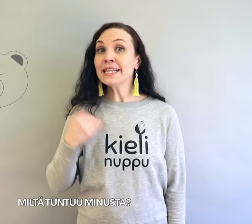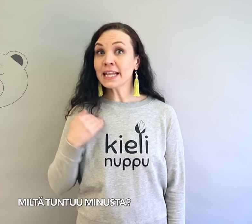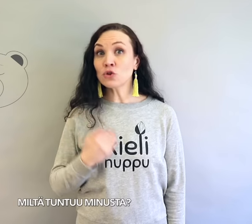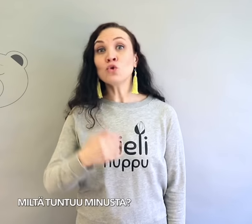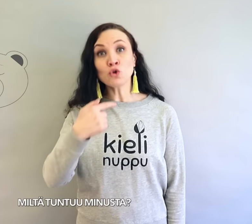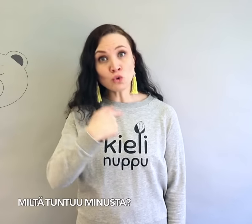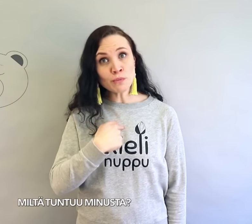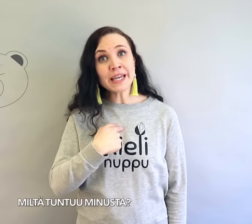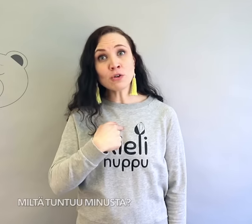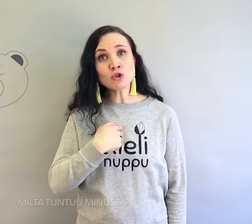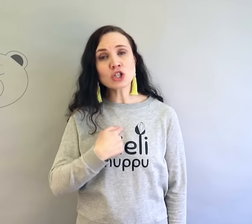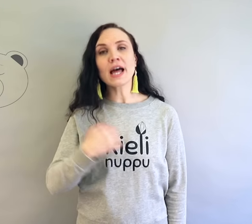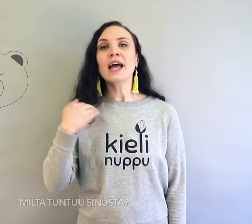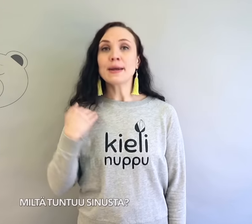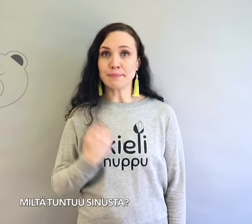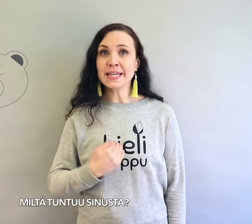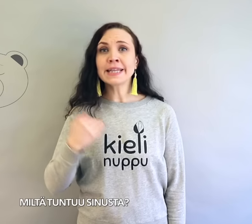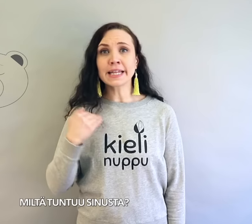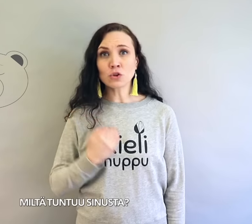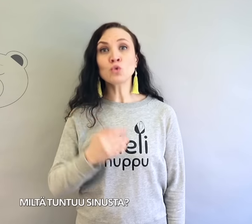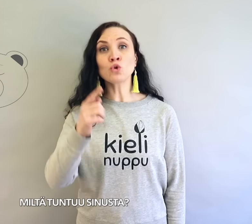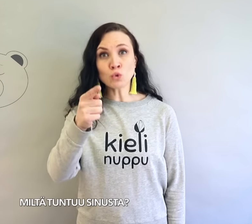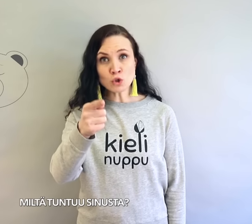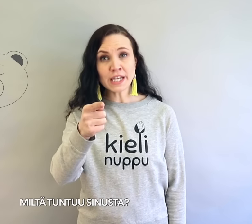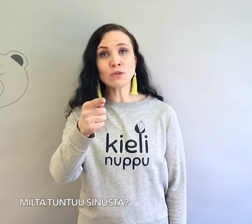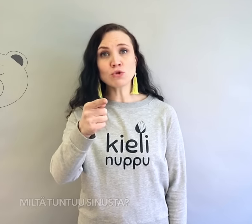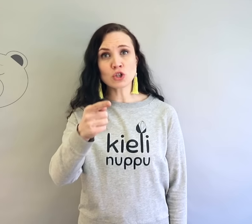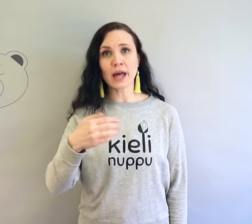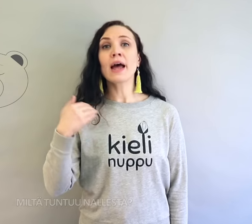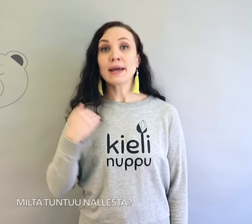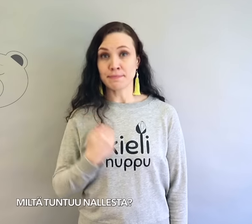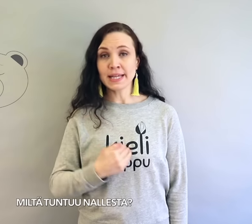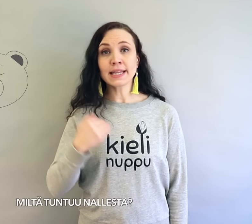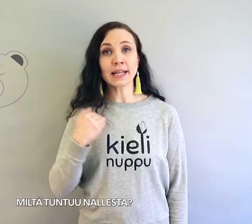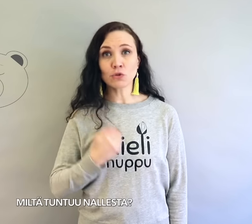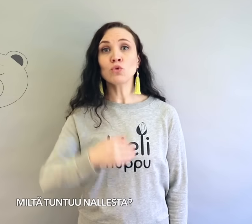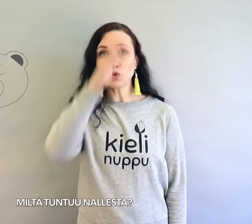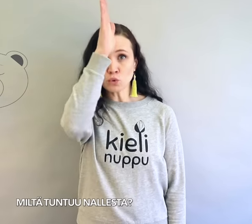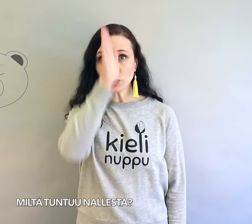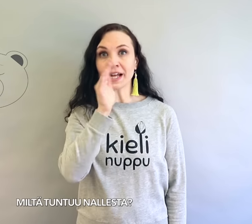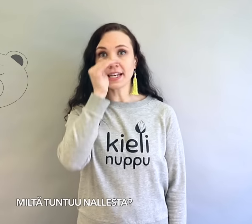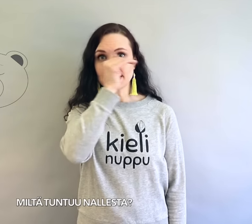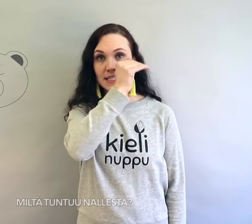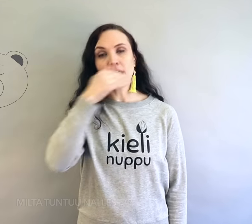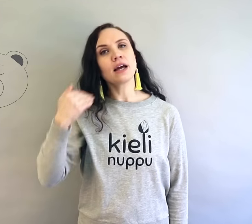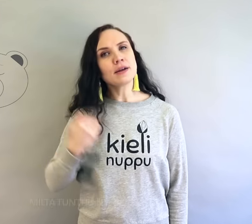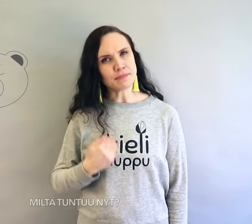Miltä tuntuu minusta? Miltä tuntuu sinusta? Miltä tuntuu Nallesta?